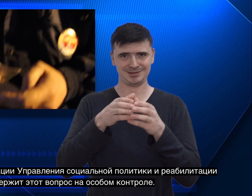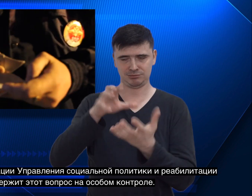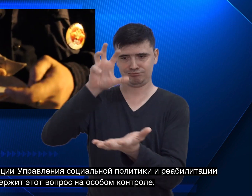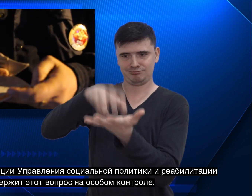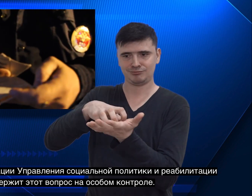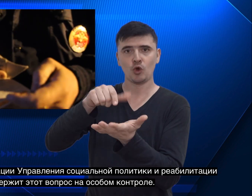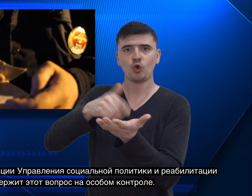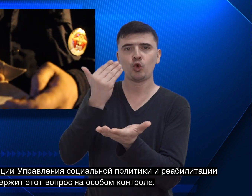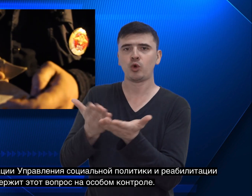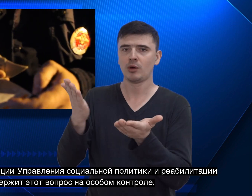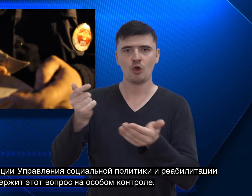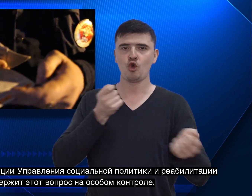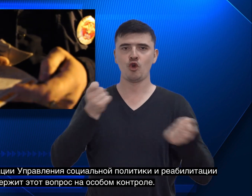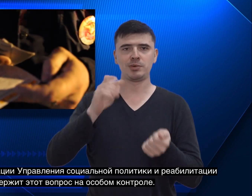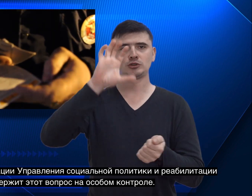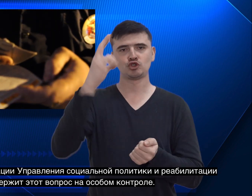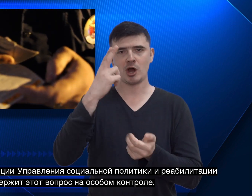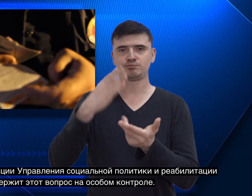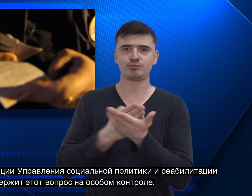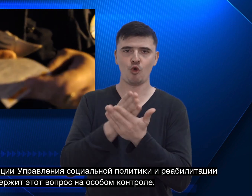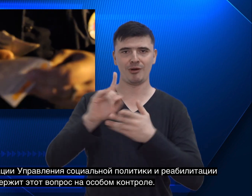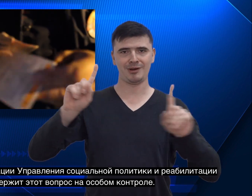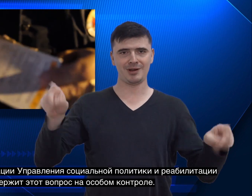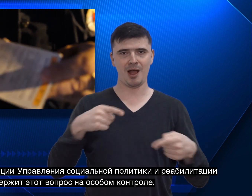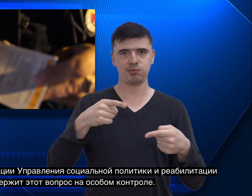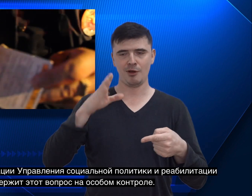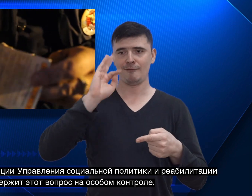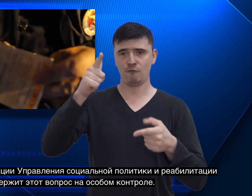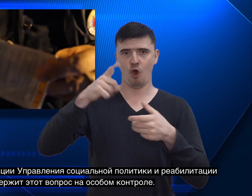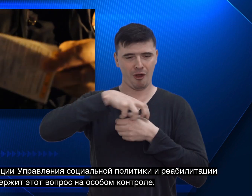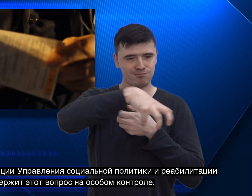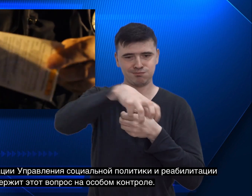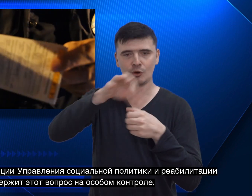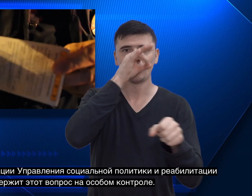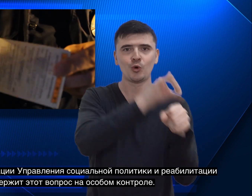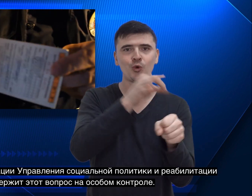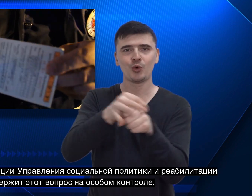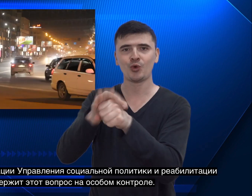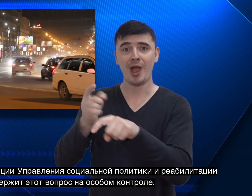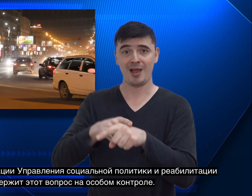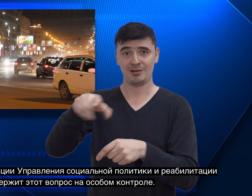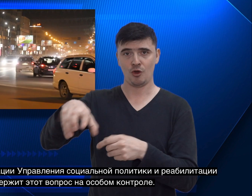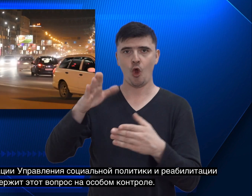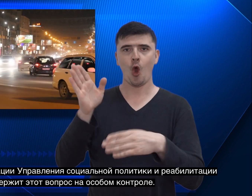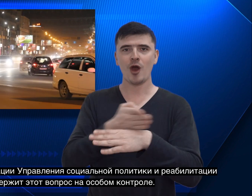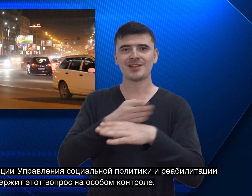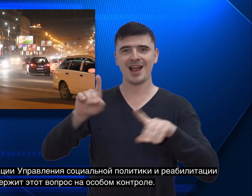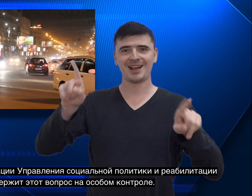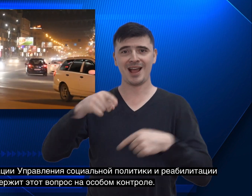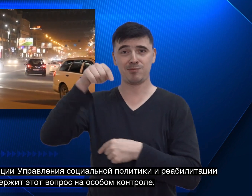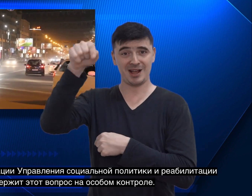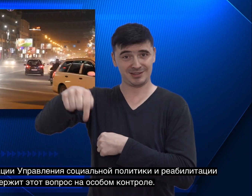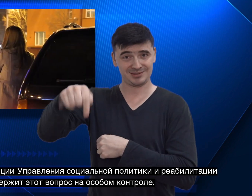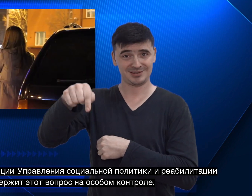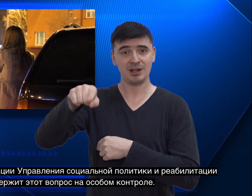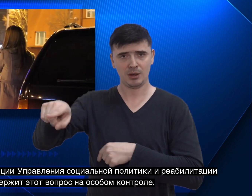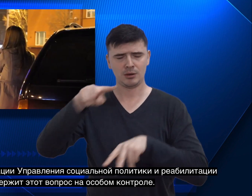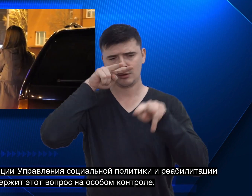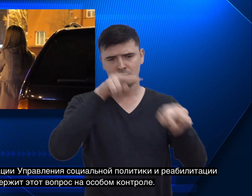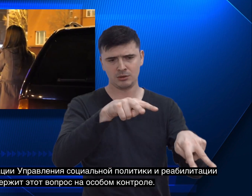В 2012 году выдано. То есть молодой человек полгода уже ездит без вовесного сверения. А три девушки ехали на джипе BMW в ночной клуб и